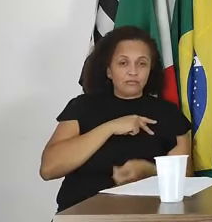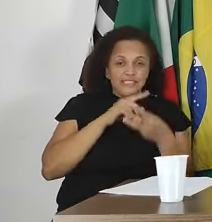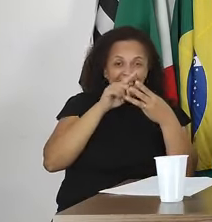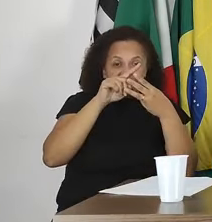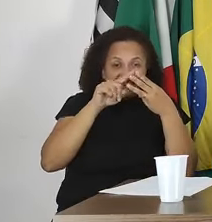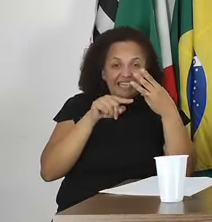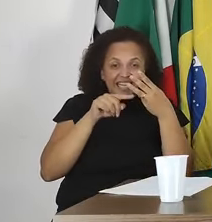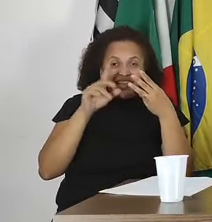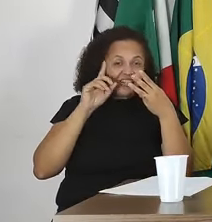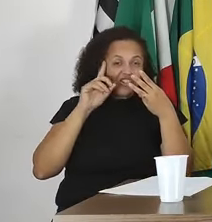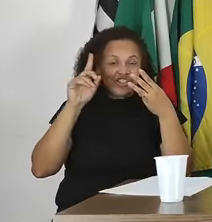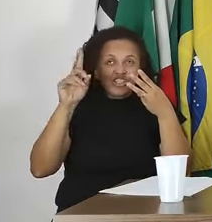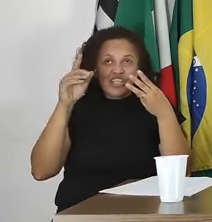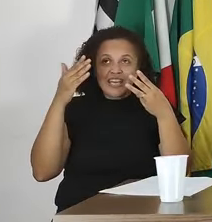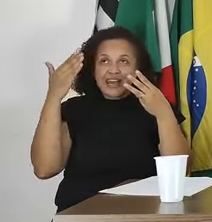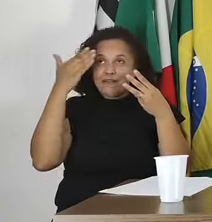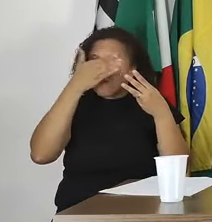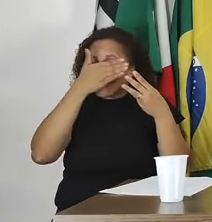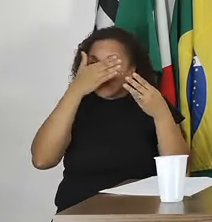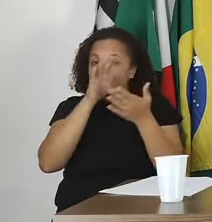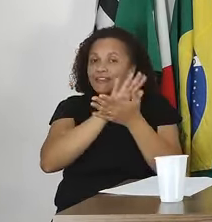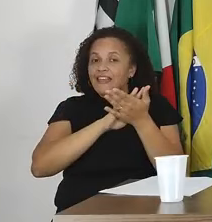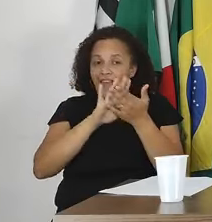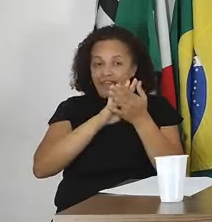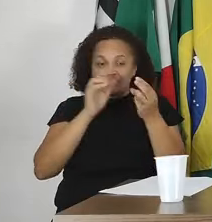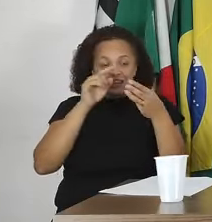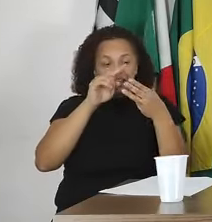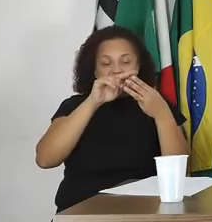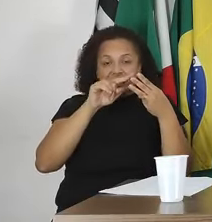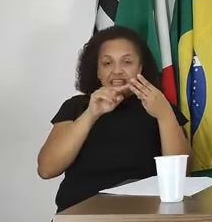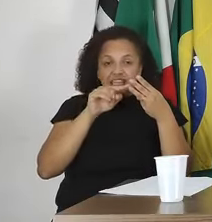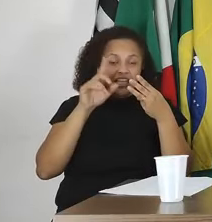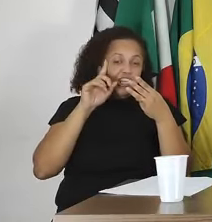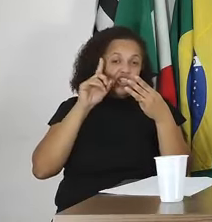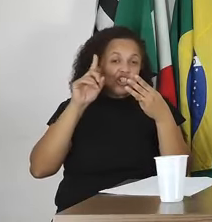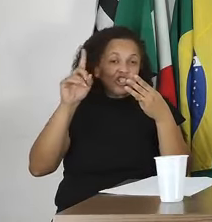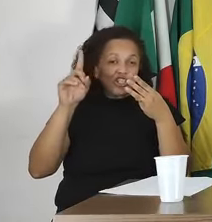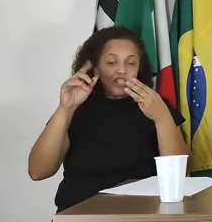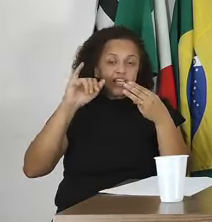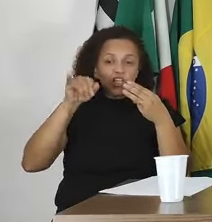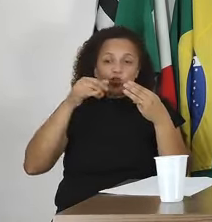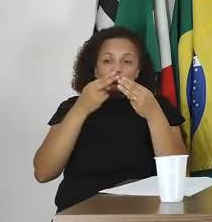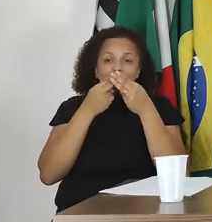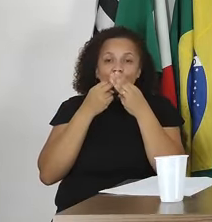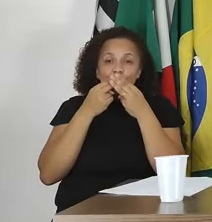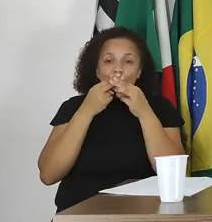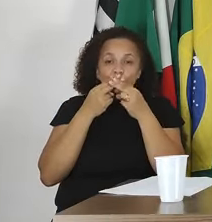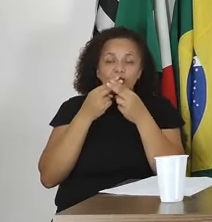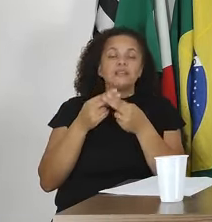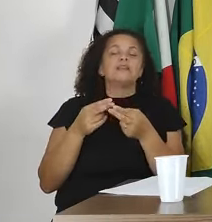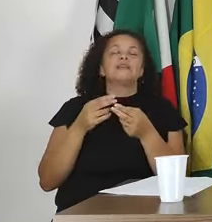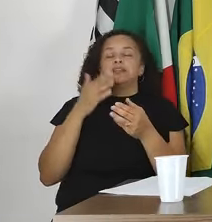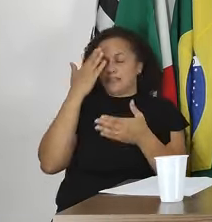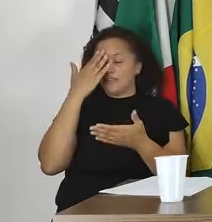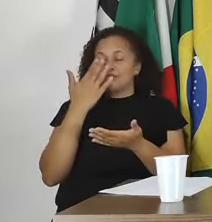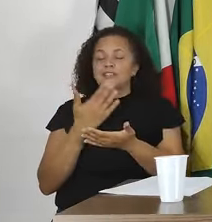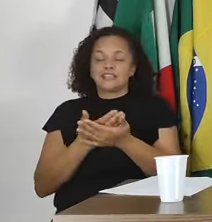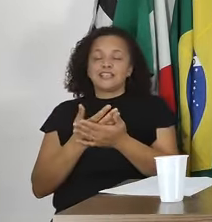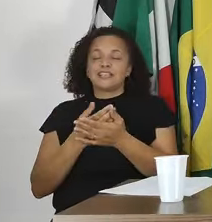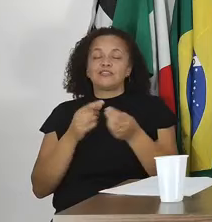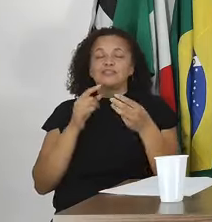enxergar, 3 dias em jejum, né? Eu acredito que esses 3 dias Deus falou muito com ele,